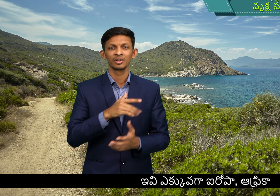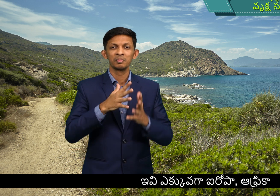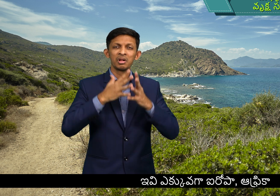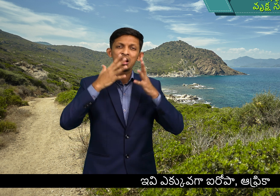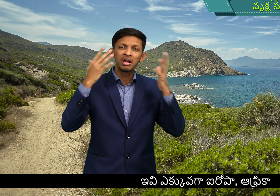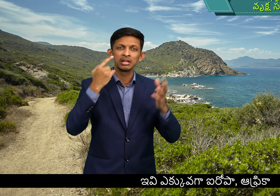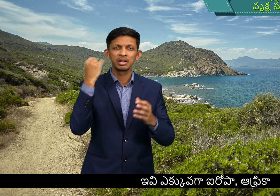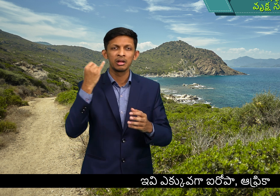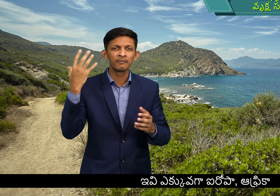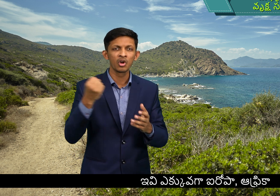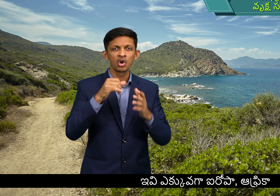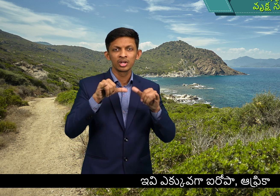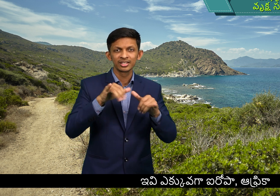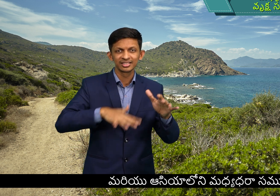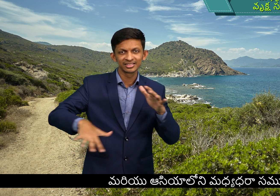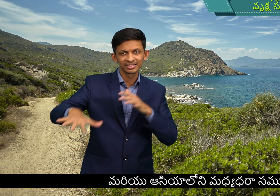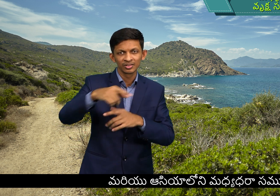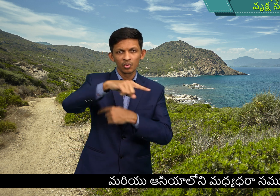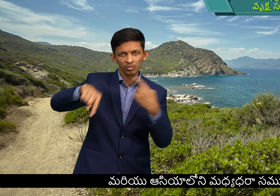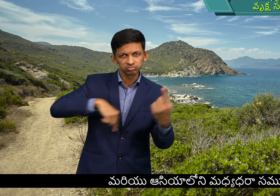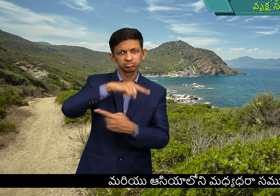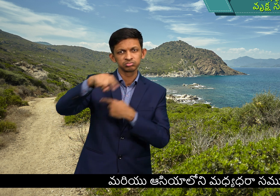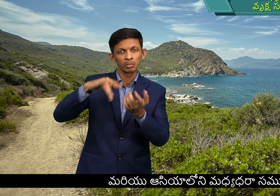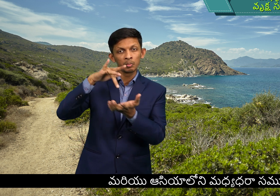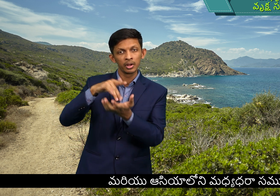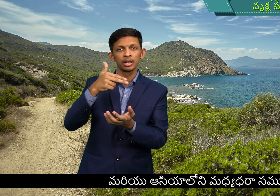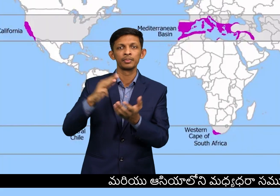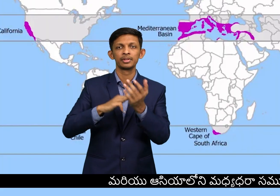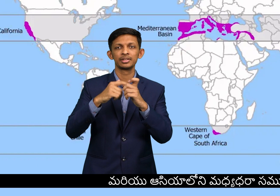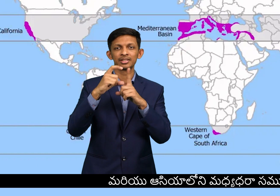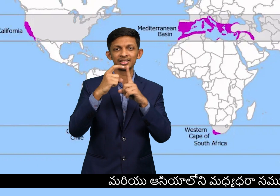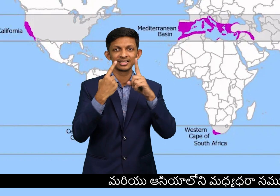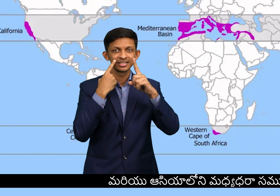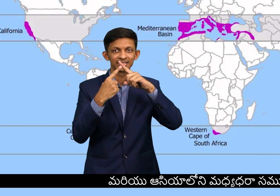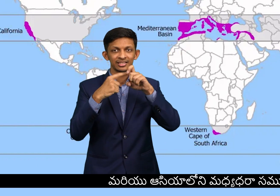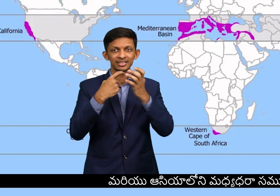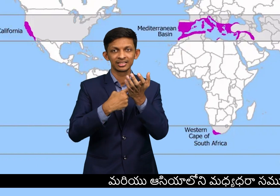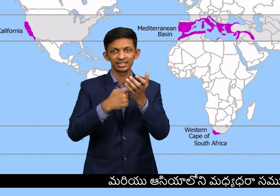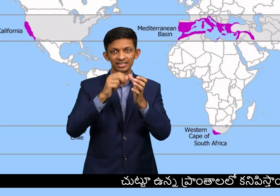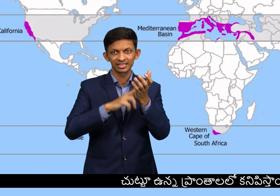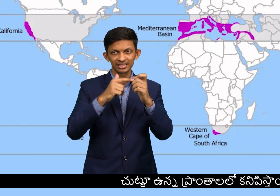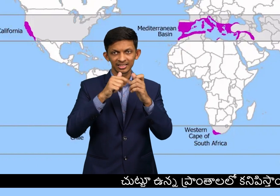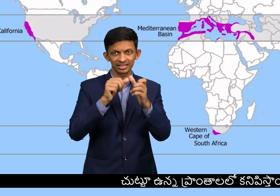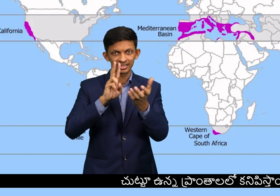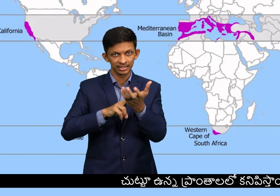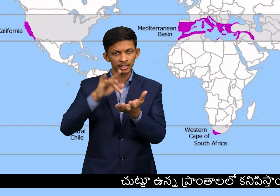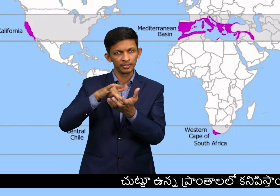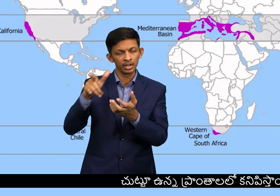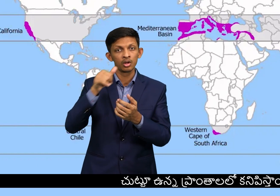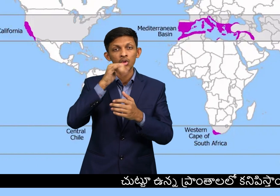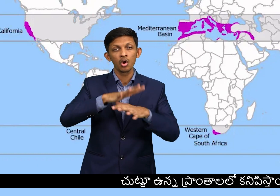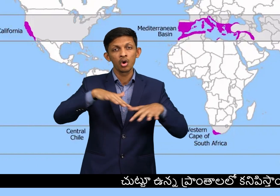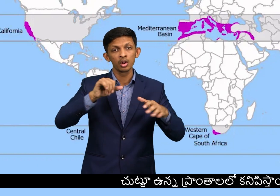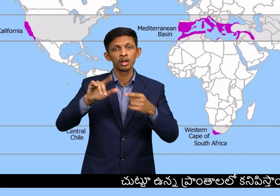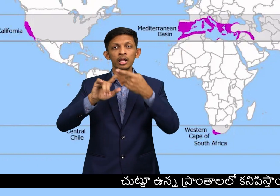ఇవి ఎక్కువగా ఐరోపా, ఆఫ్రికా మరియు ఆసియాలోని మధ్యధరా సముద్రం చుట్టూ ఉన్న ప్రాంతాలలో